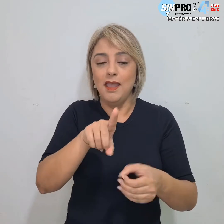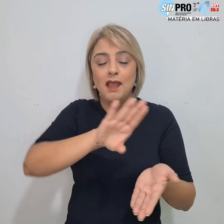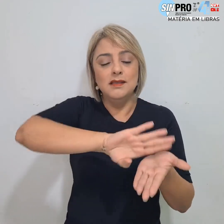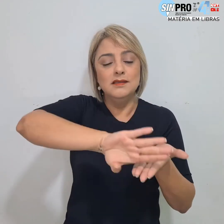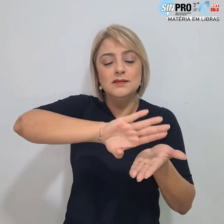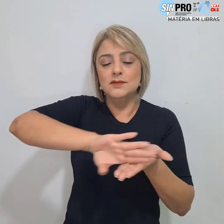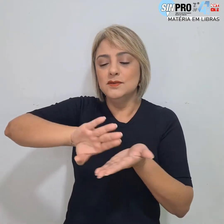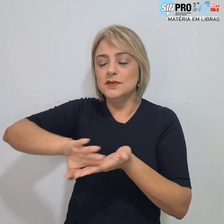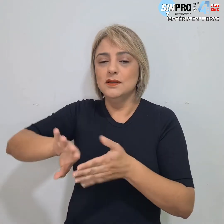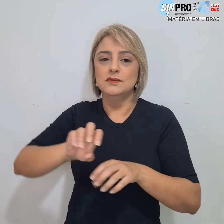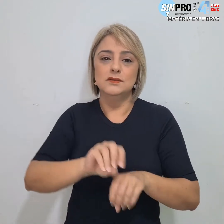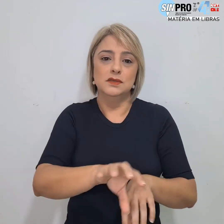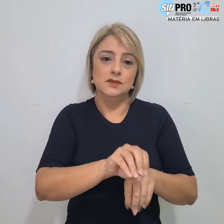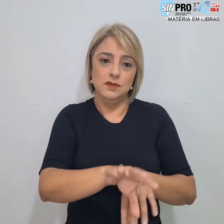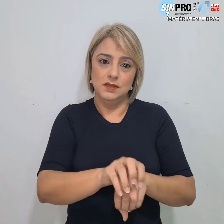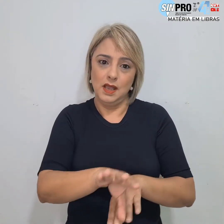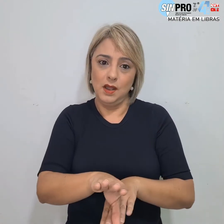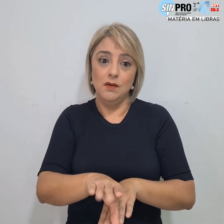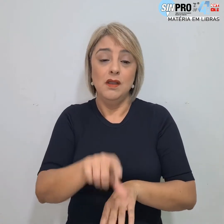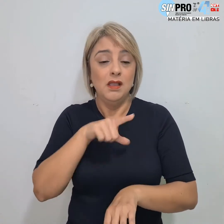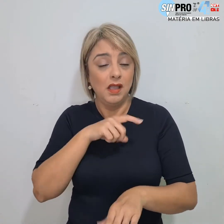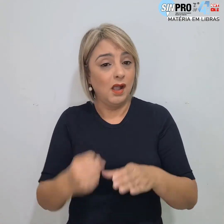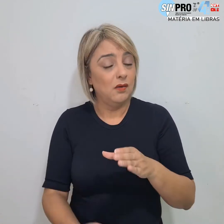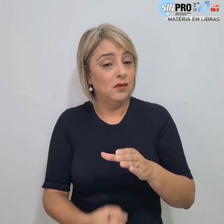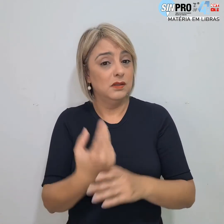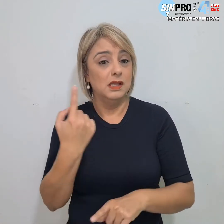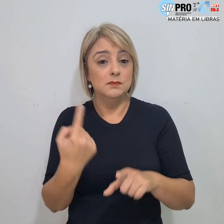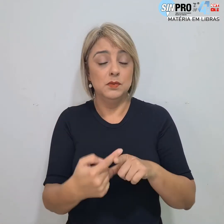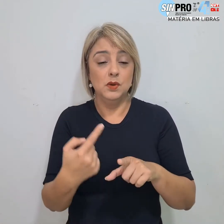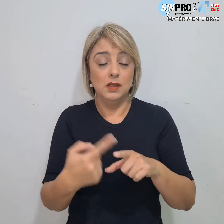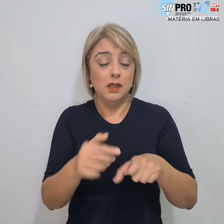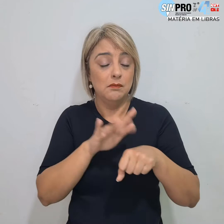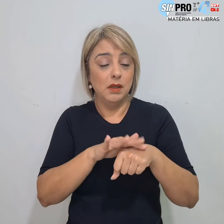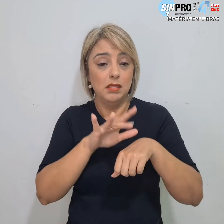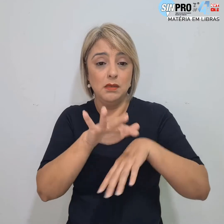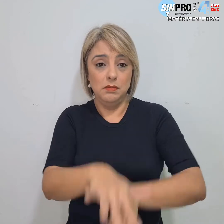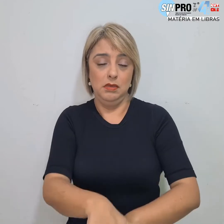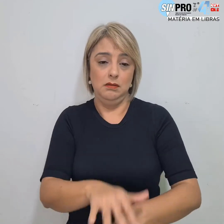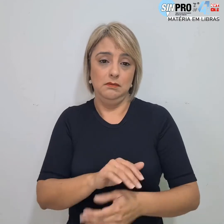exclusão educacional que ocorre em decorrência da pandemia.